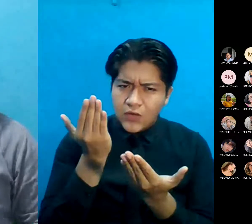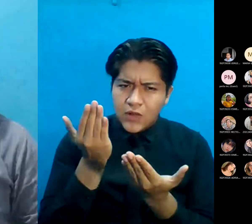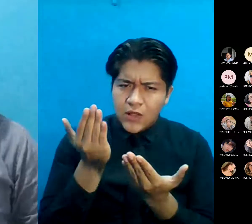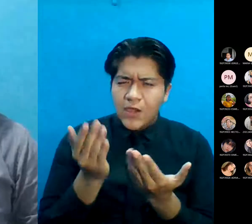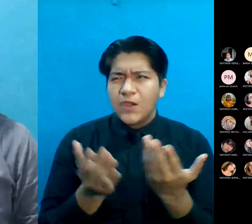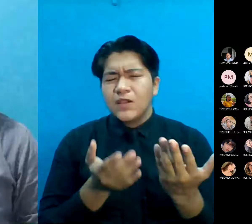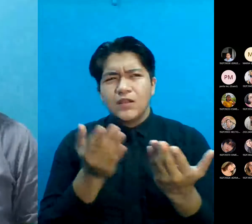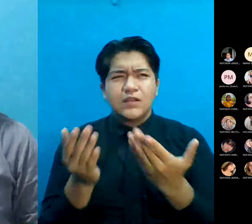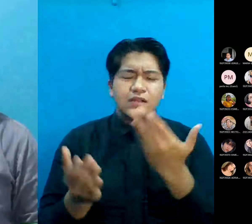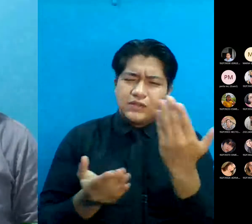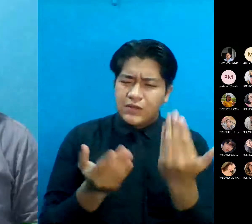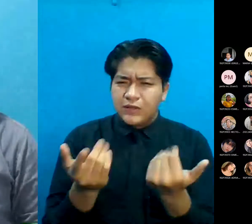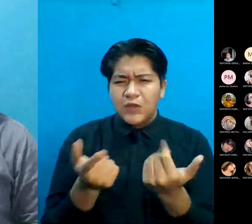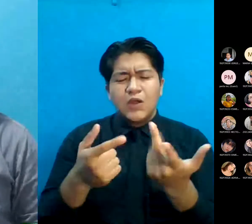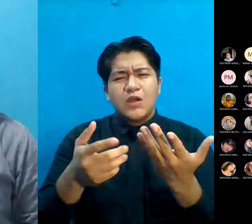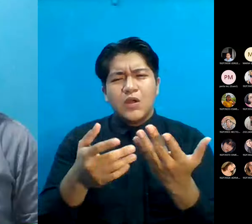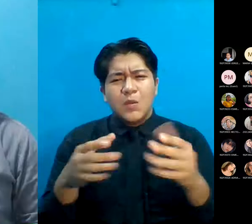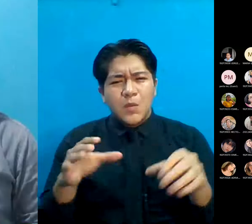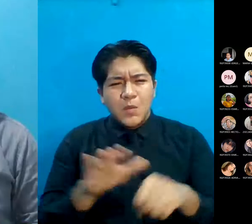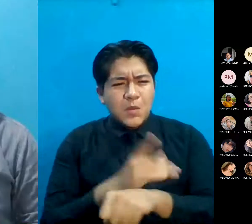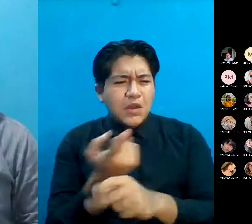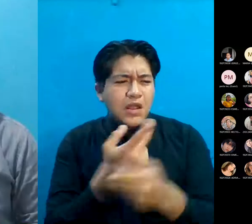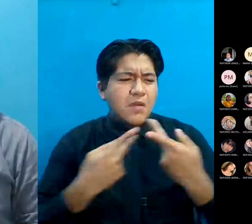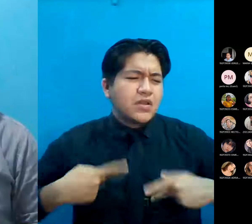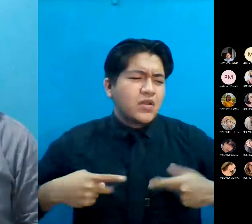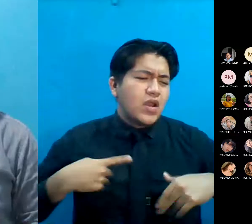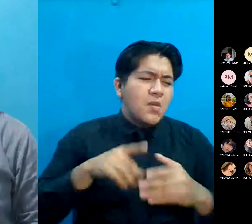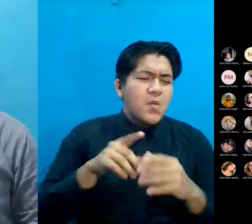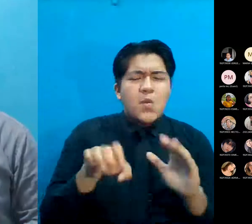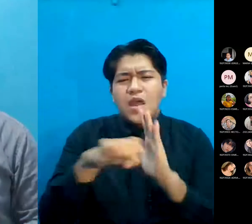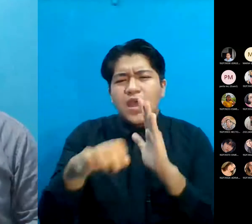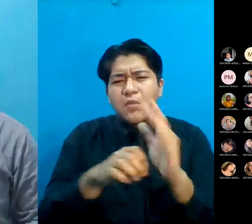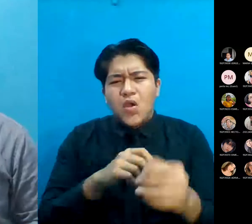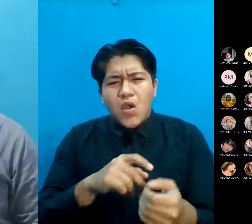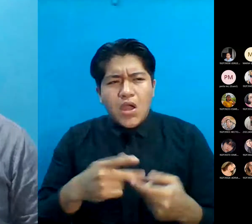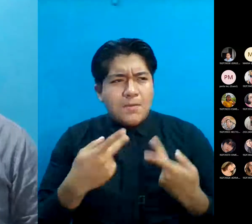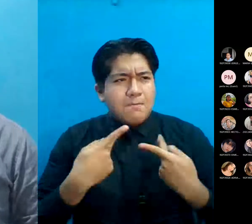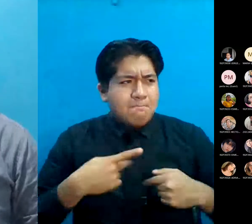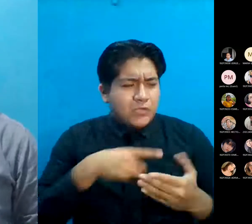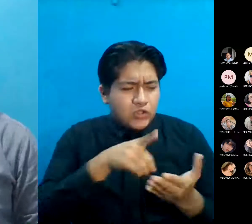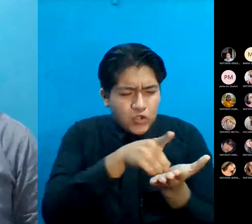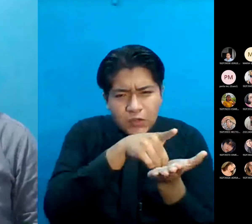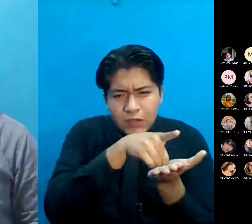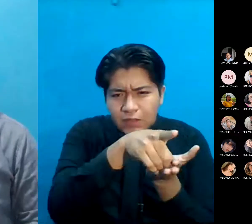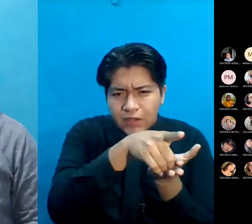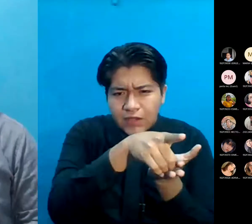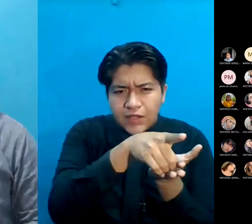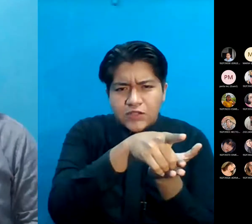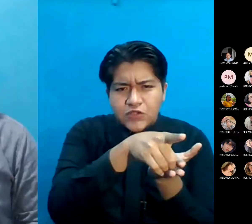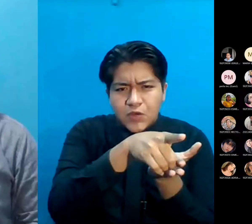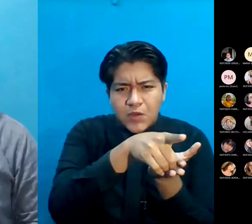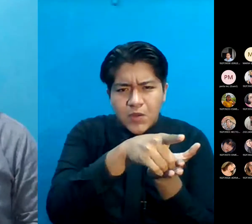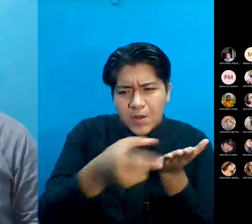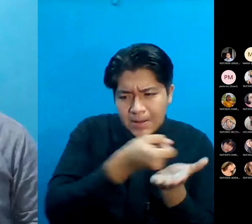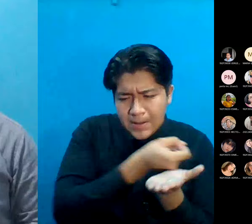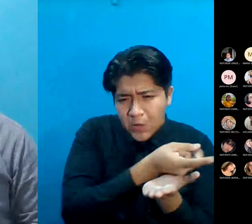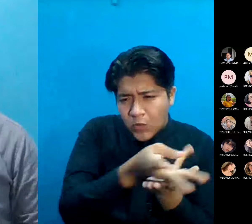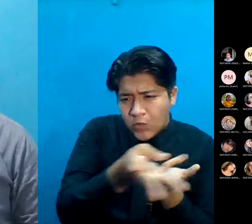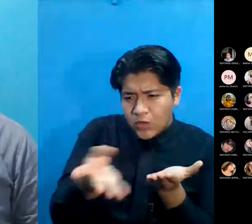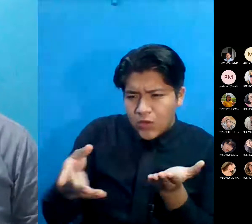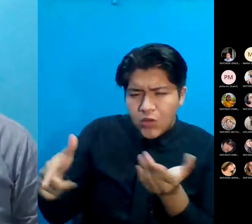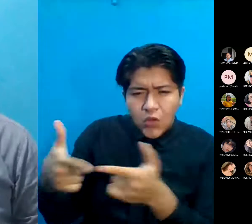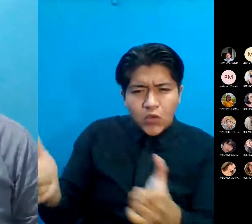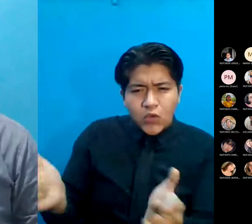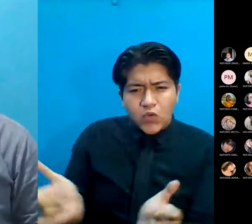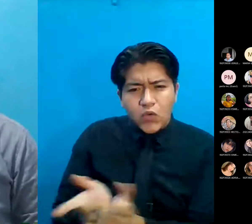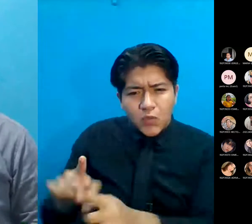mismas manifestaciones, de cómo el derecho puede trascender en otros sectores de población y también